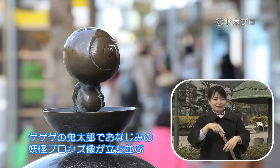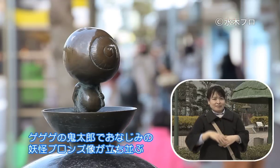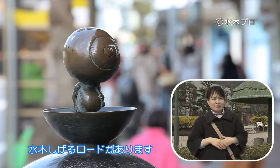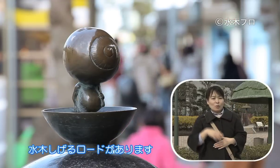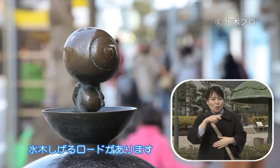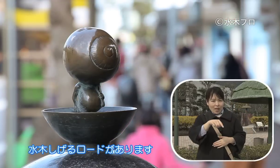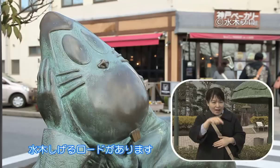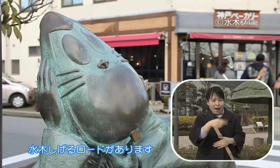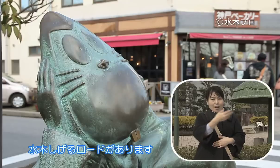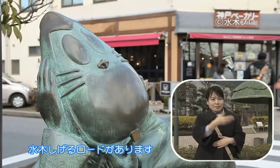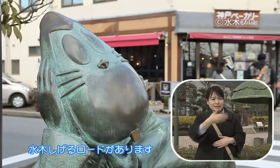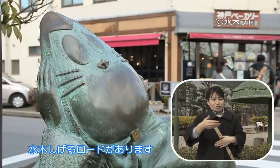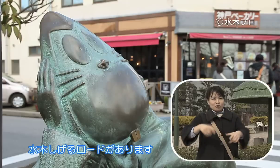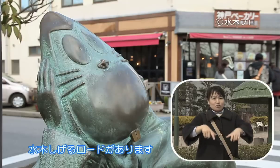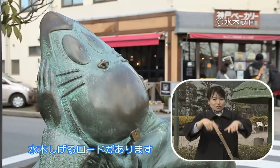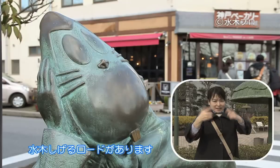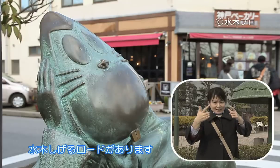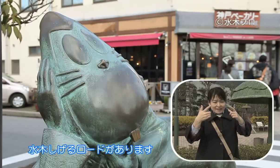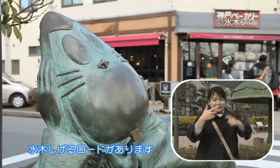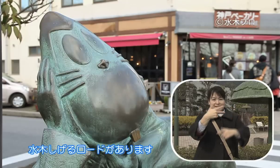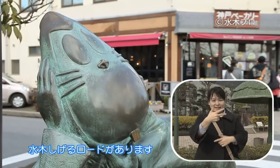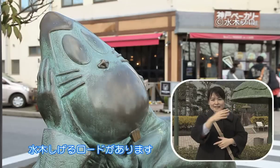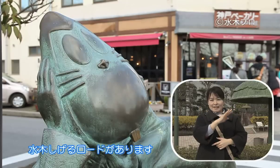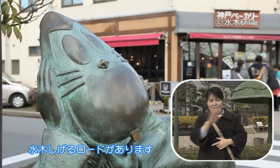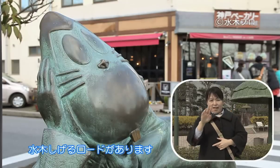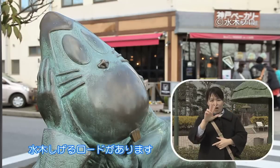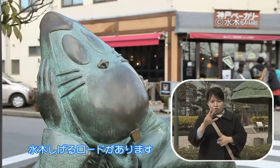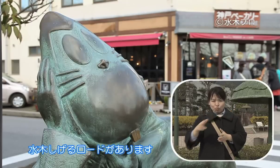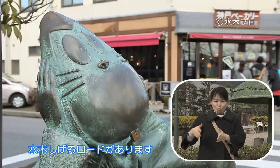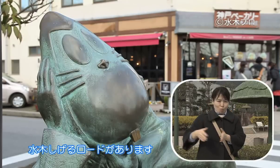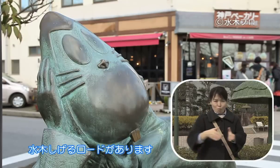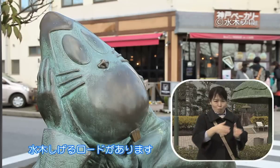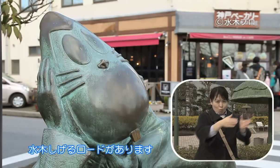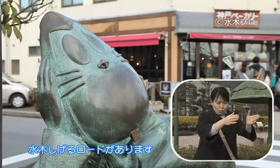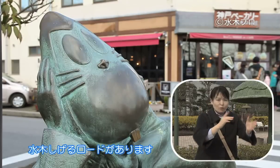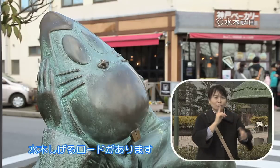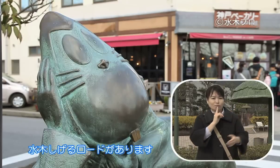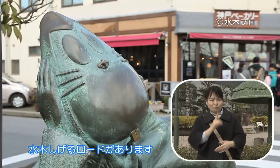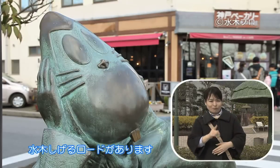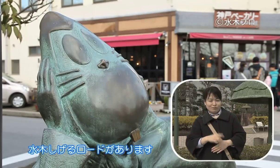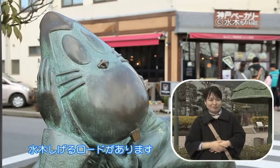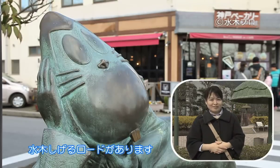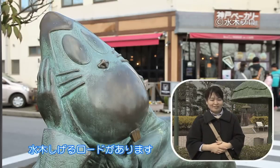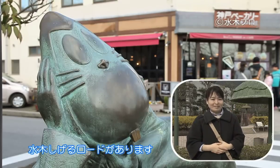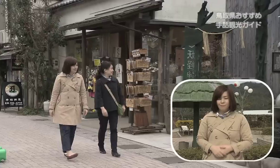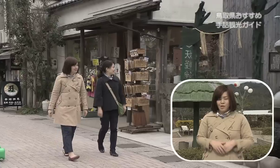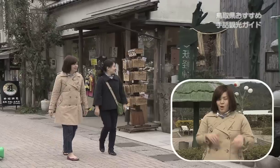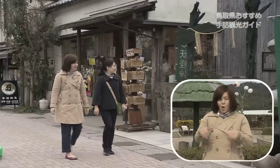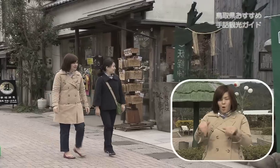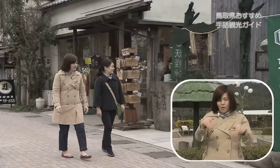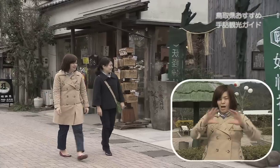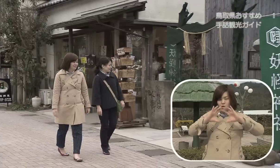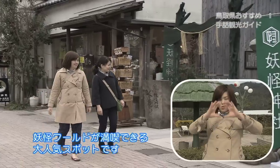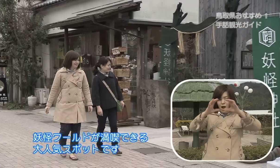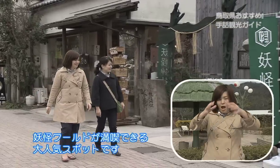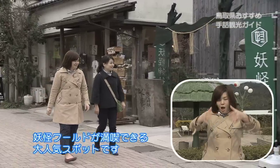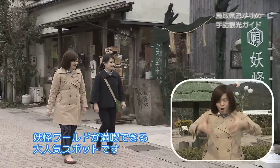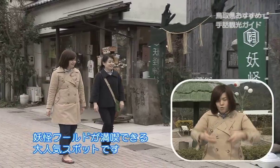立ち並ぶ水シゲルロードがあります北郎目玉の親父ネズミ男のブロンズ像妖怪